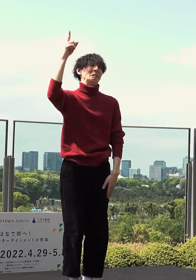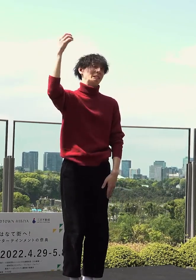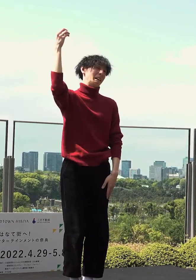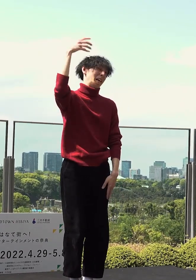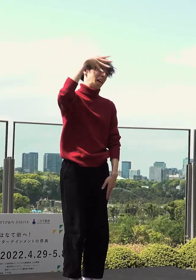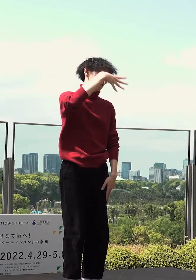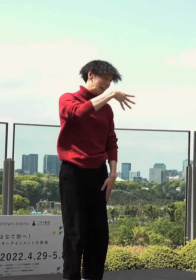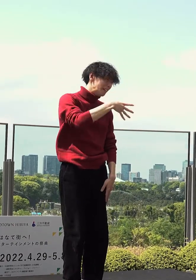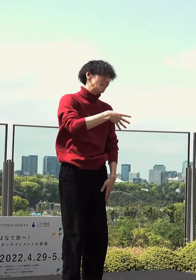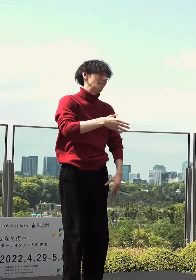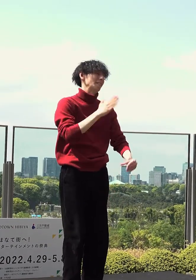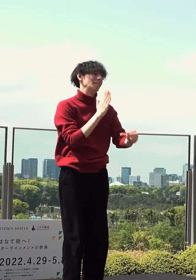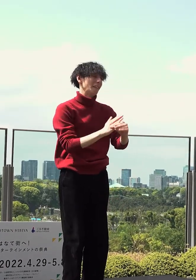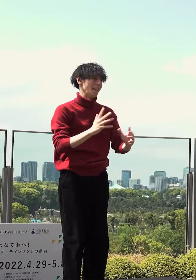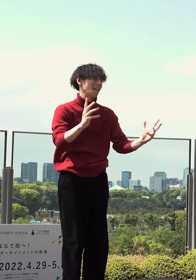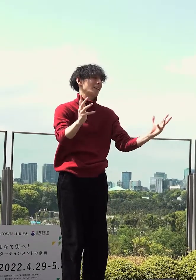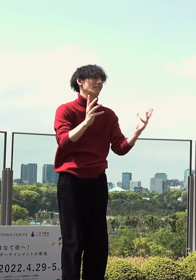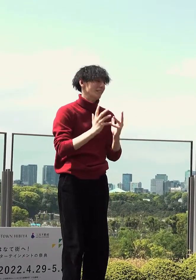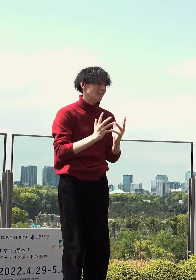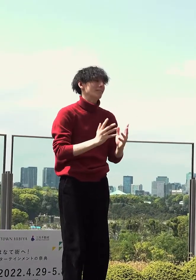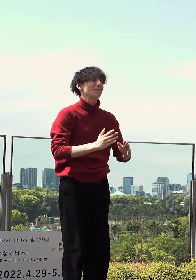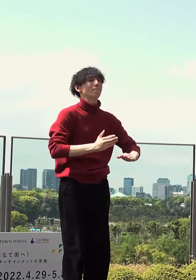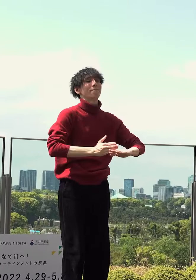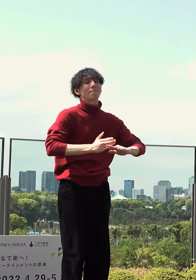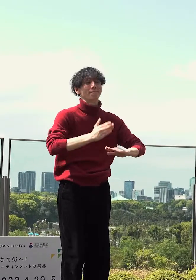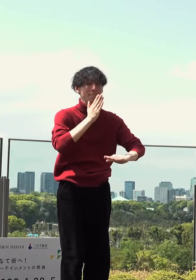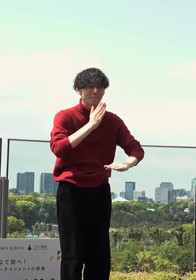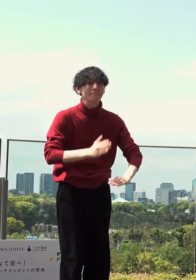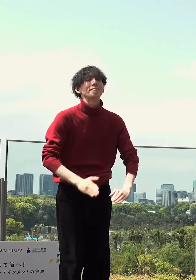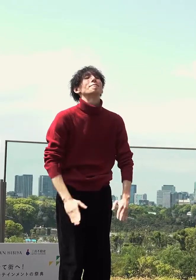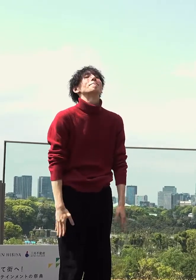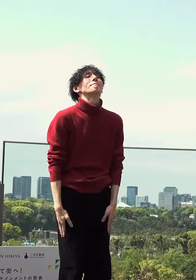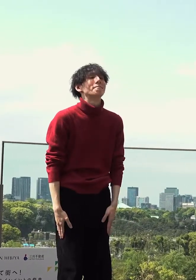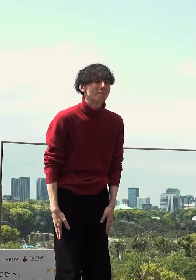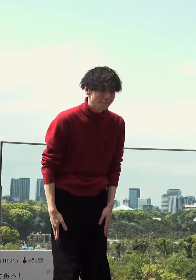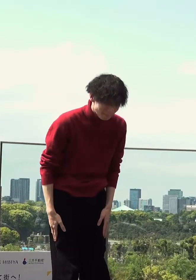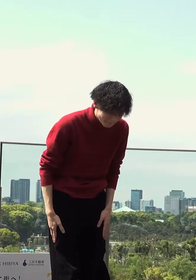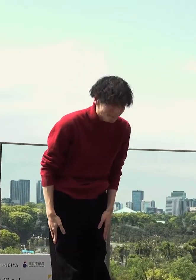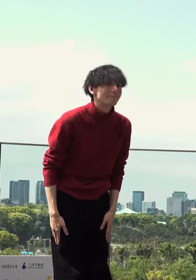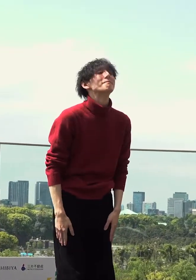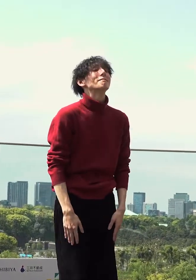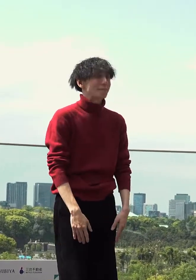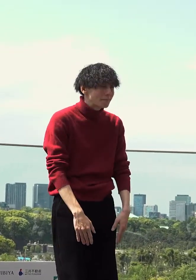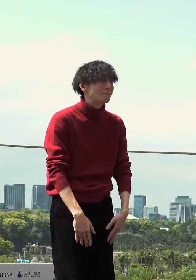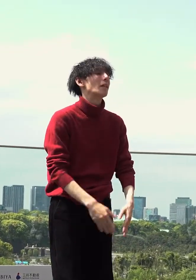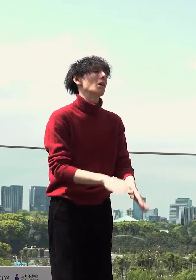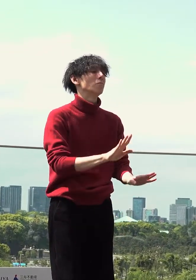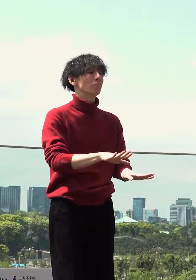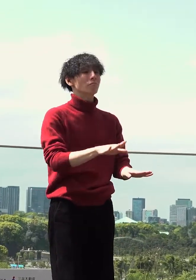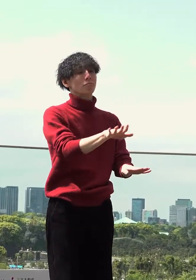今日いい天気で暑いですね。そんな中皆様お集まりいただきありがとうございます。